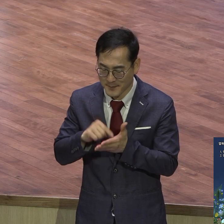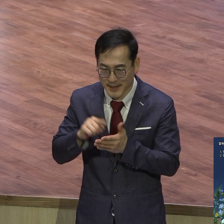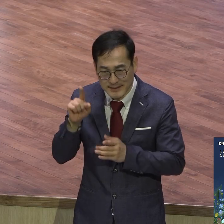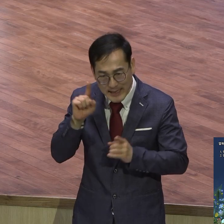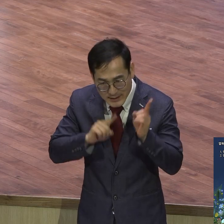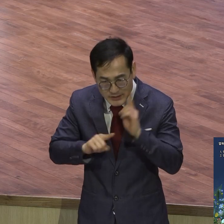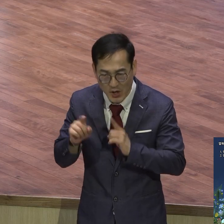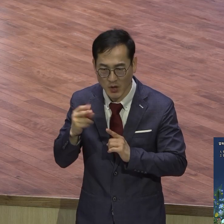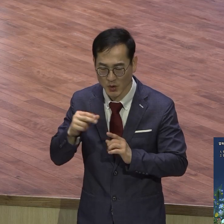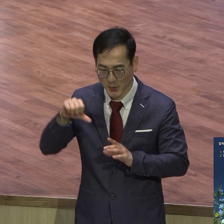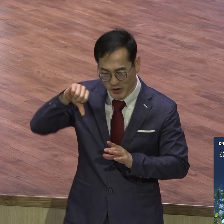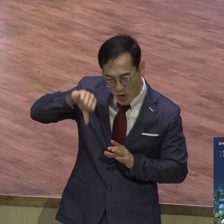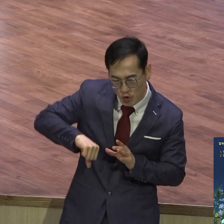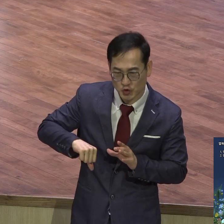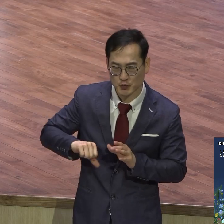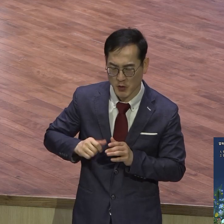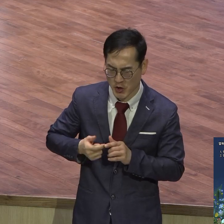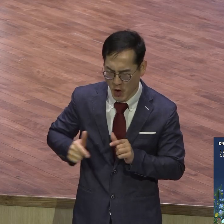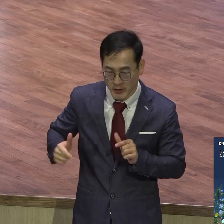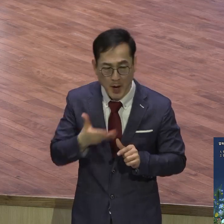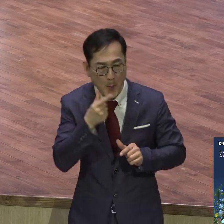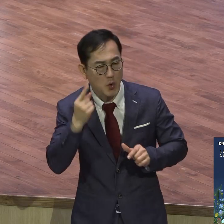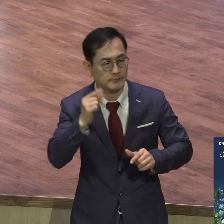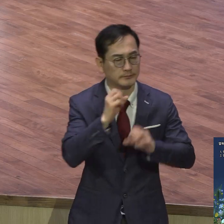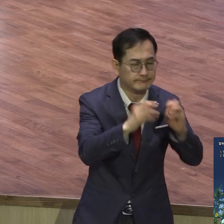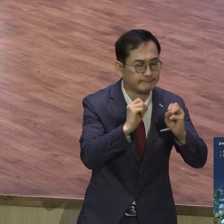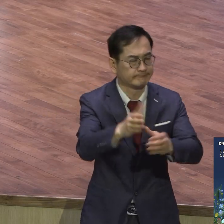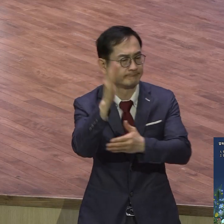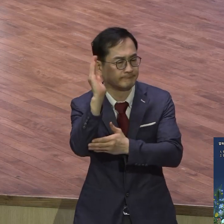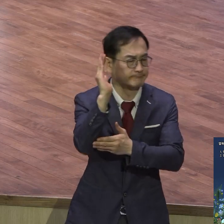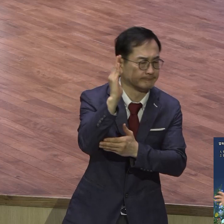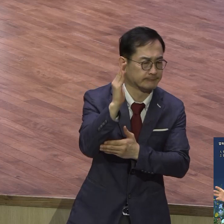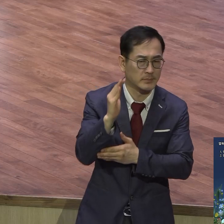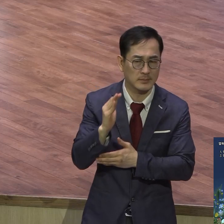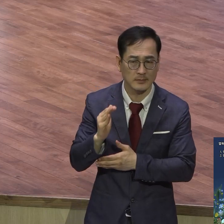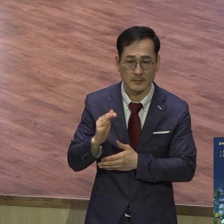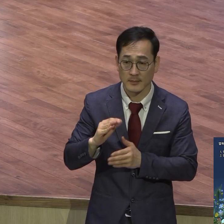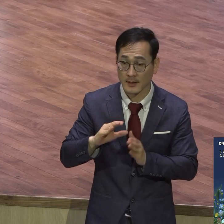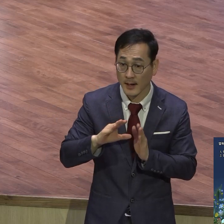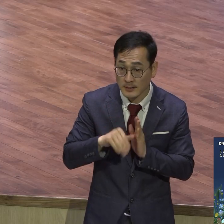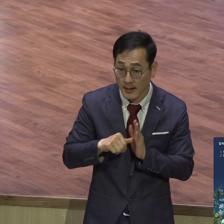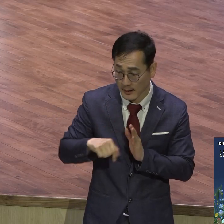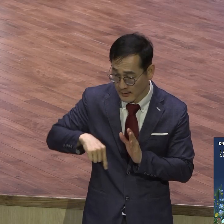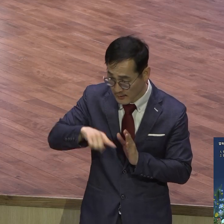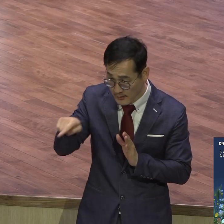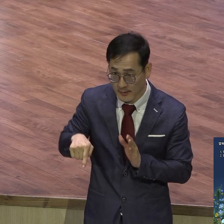저주가 이렇게 보금을 전하는 그때부터 왜 나가기 시작한대요.